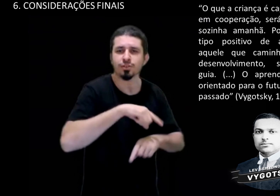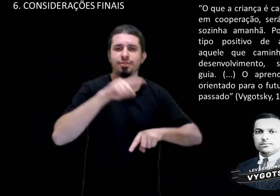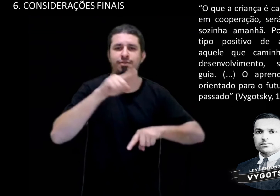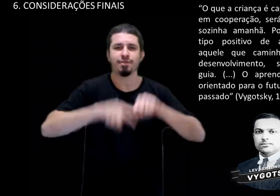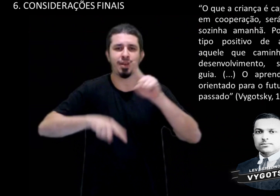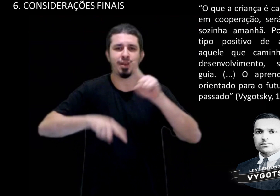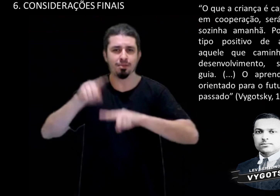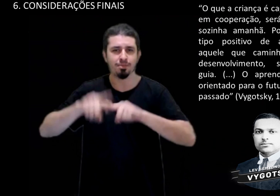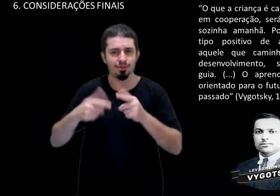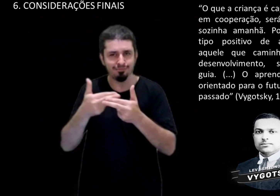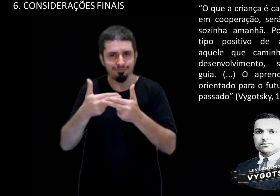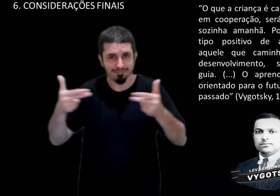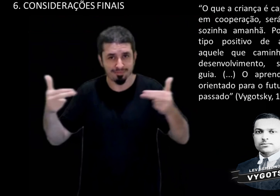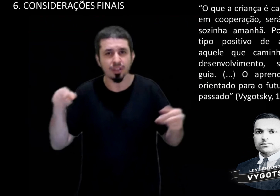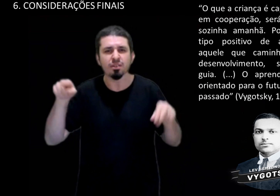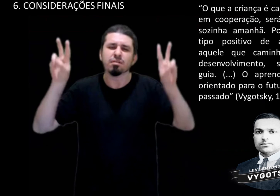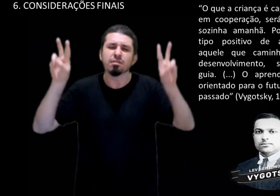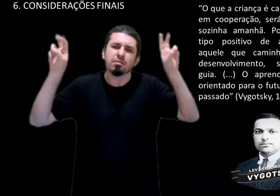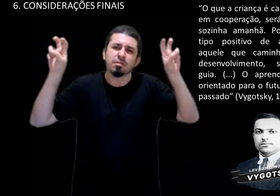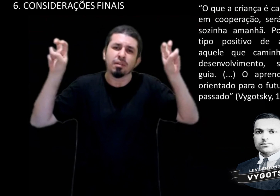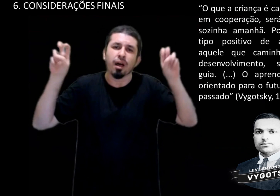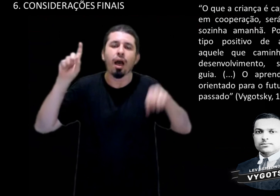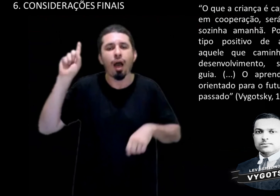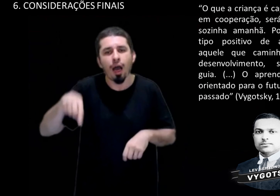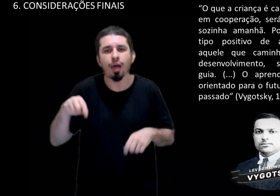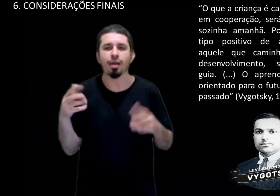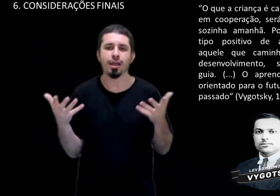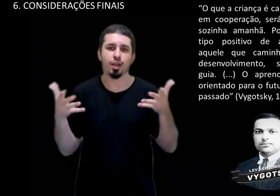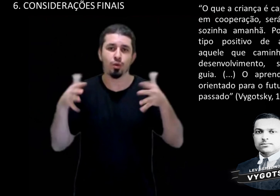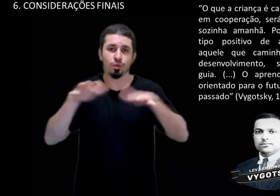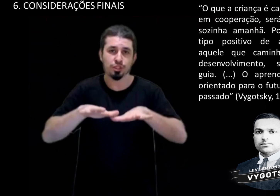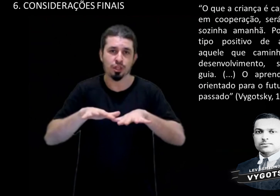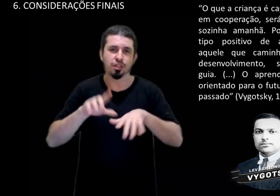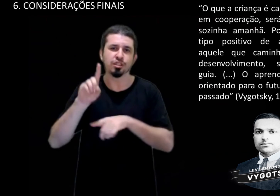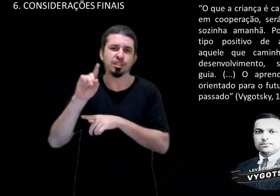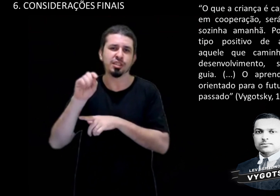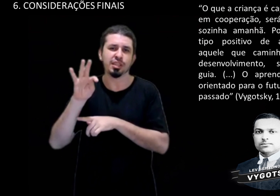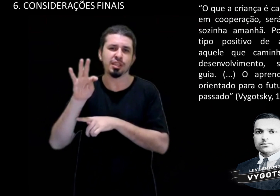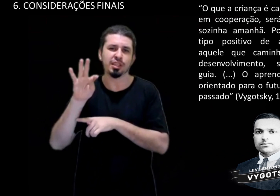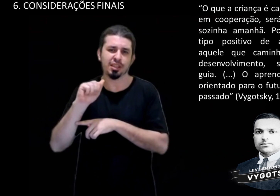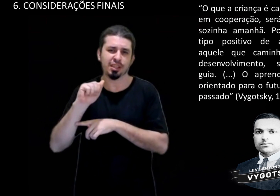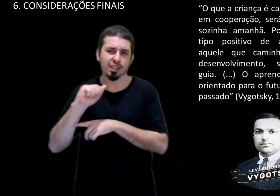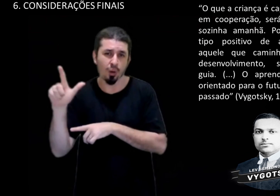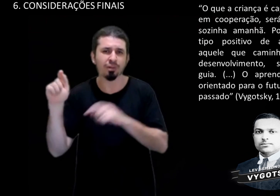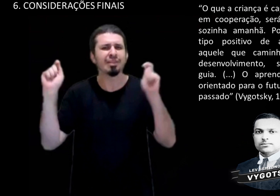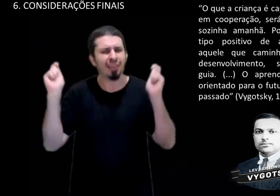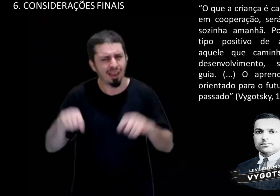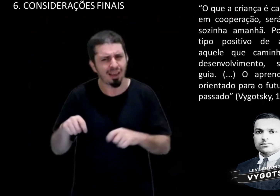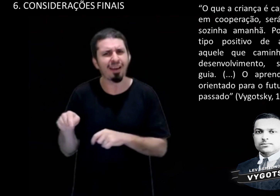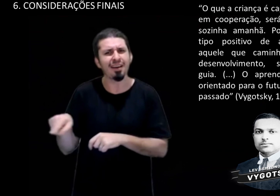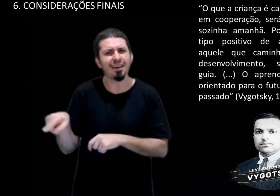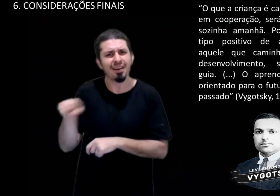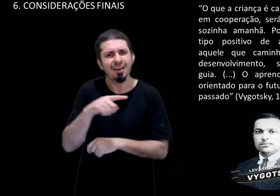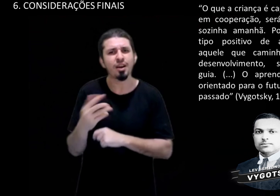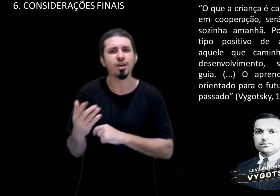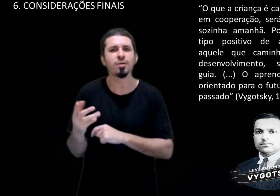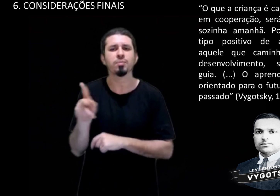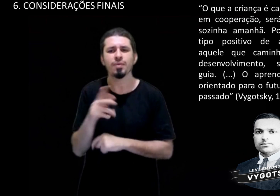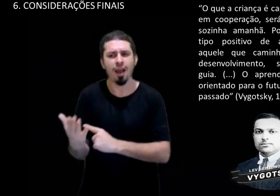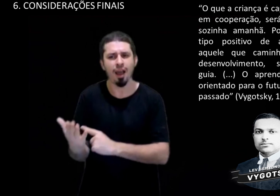realmente eficientes e estimular cada vez mais o uso dos recursos abarcados pela denominada inclusão digital